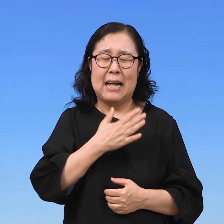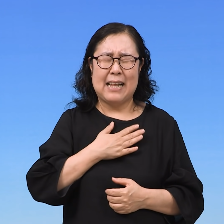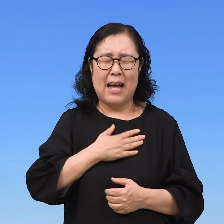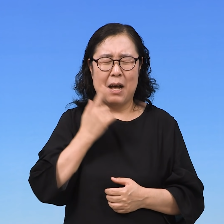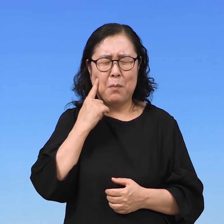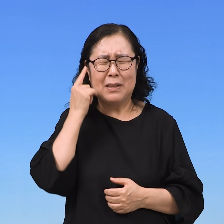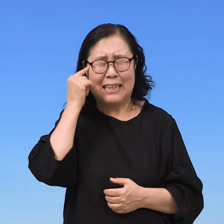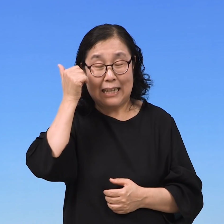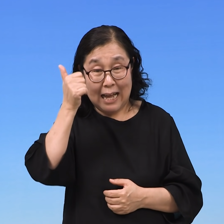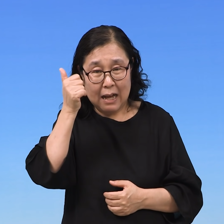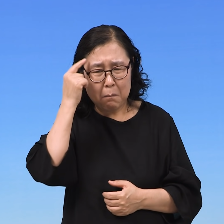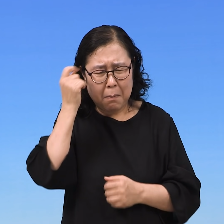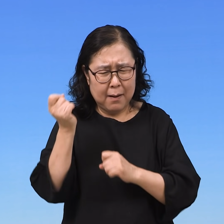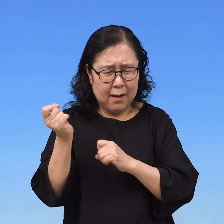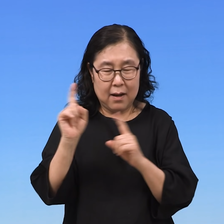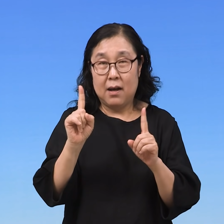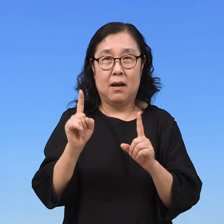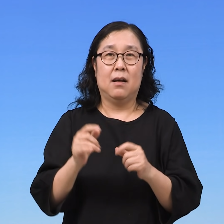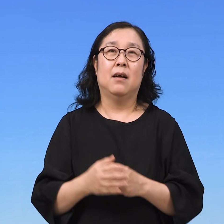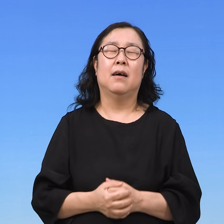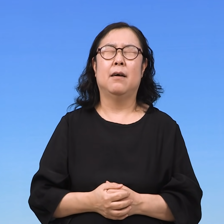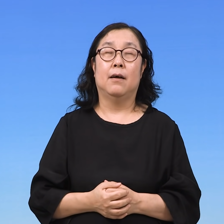나 목사지.